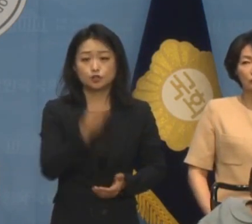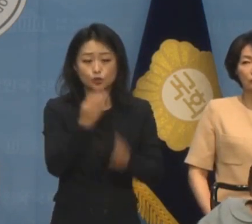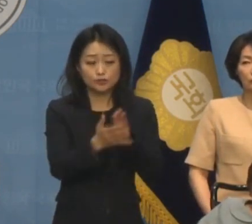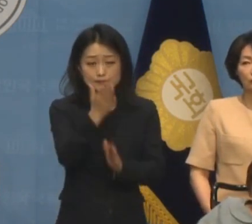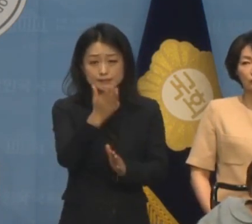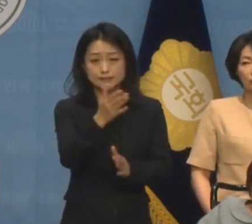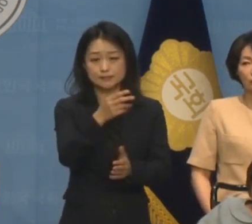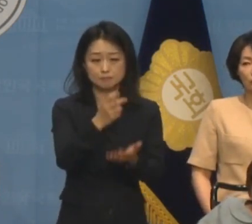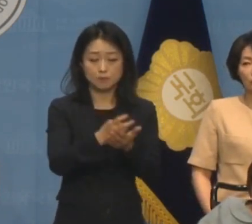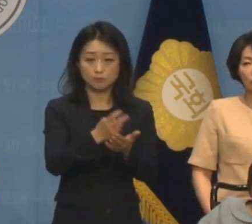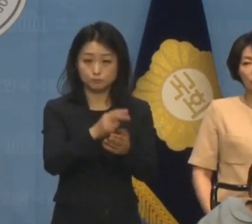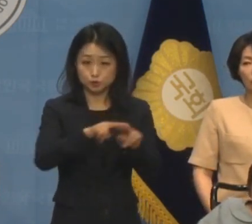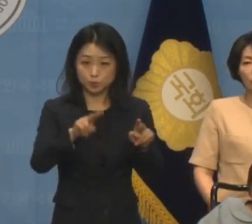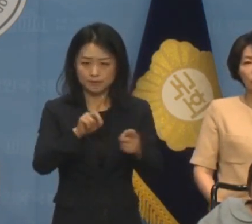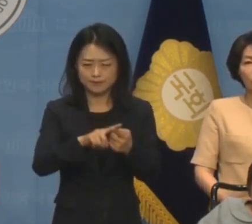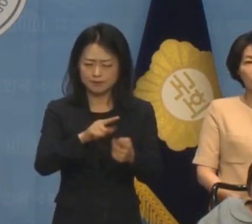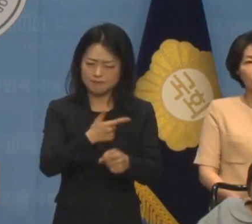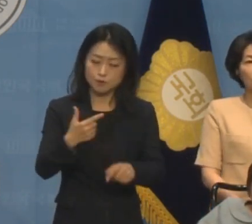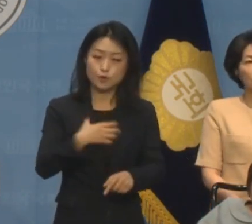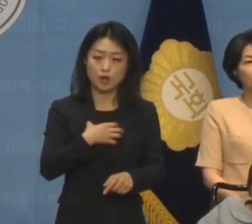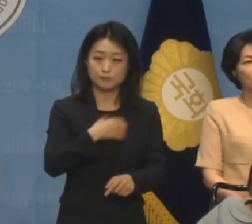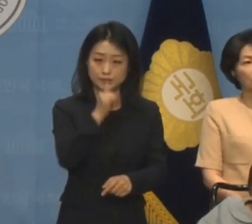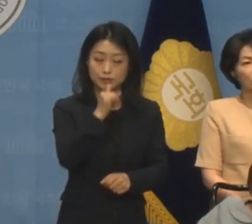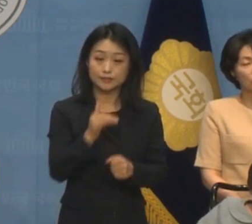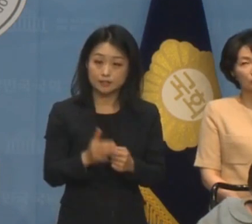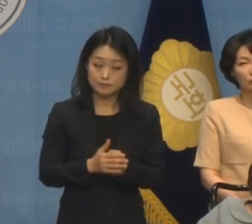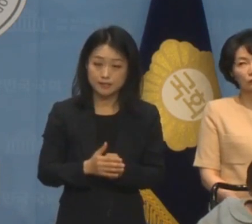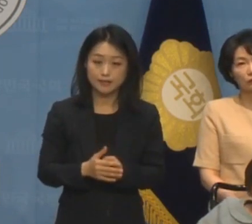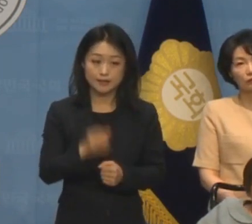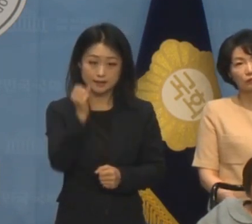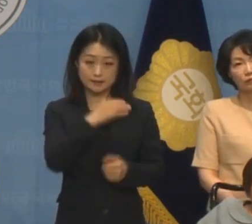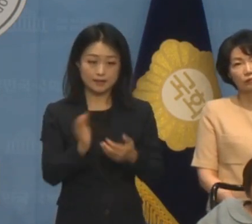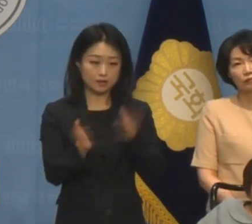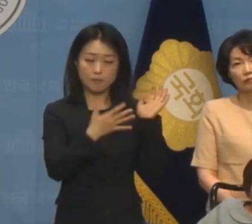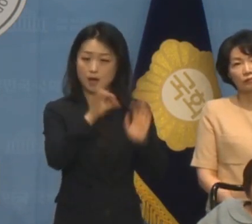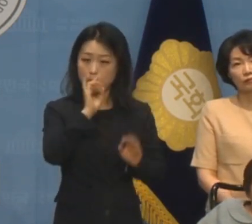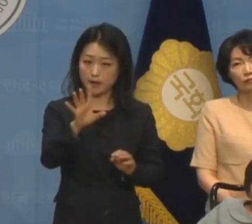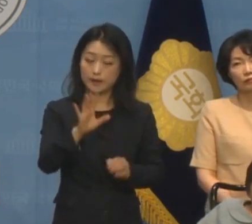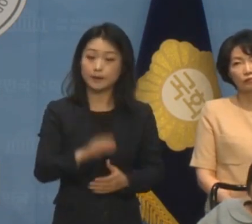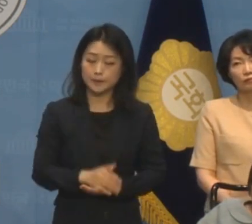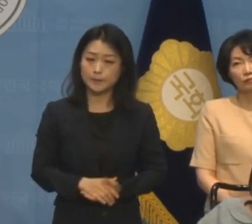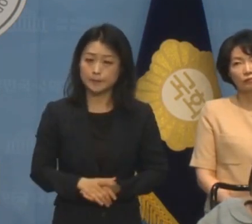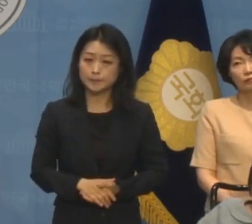때문에 이것을 그냥 우리는 넘어갈 수 없습니다.